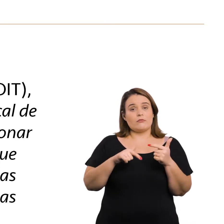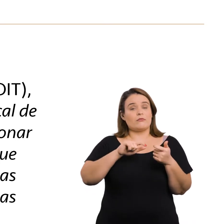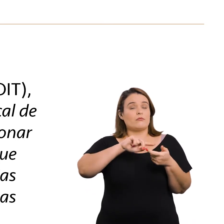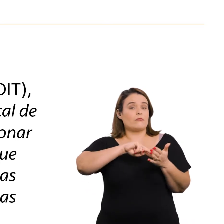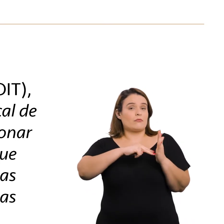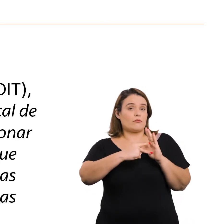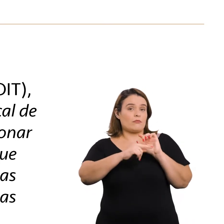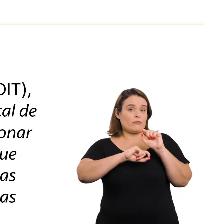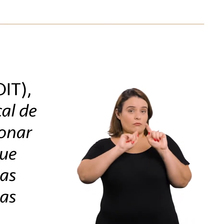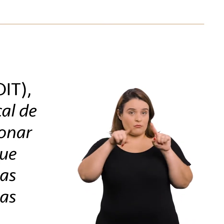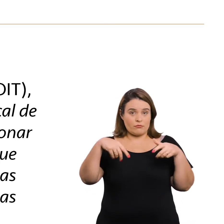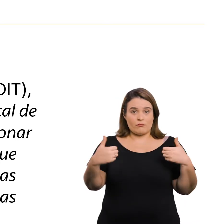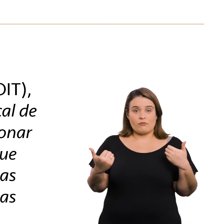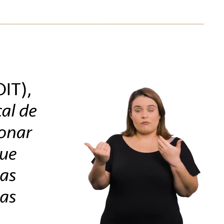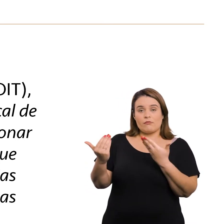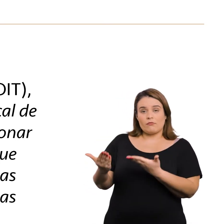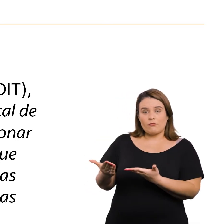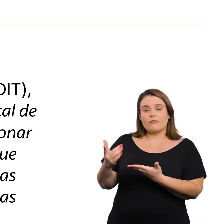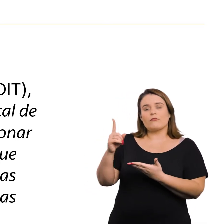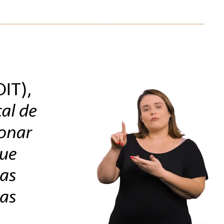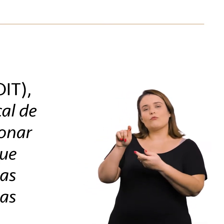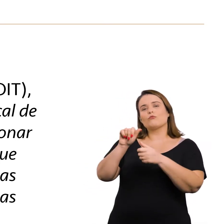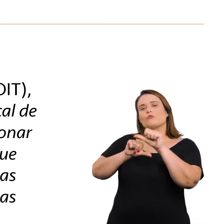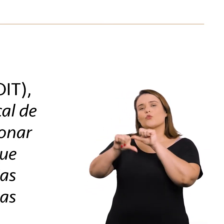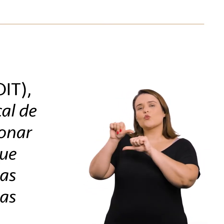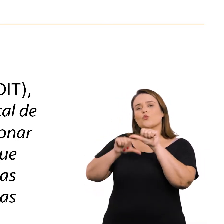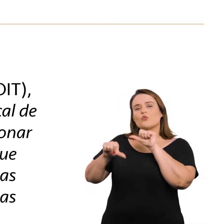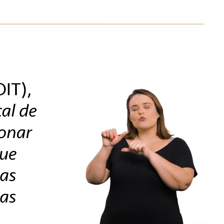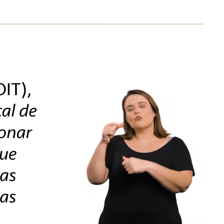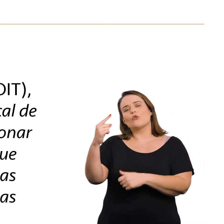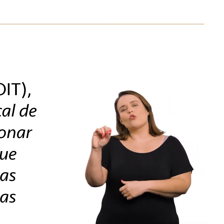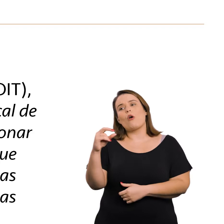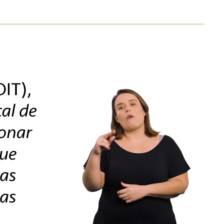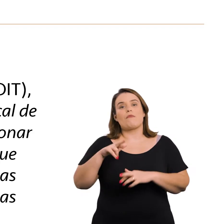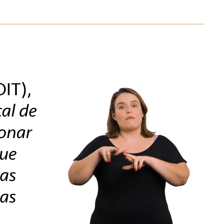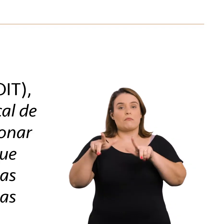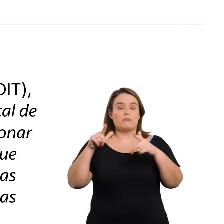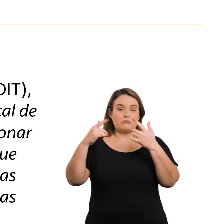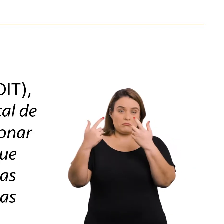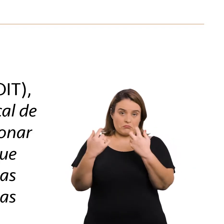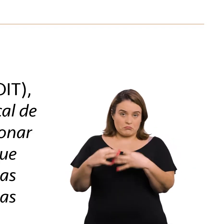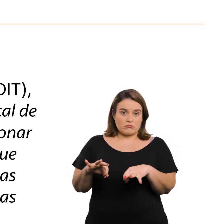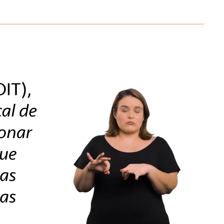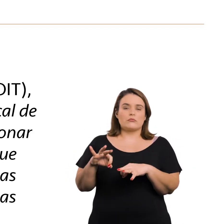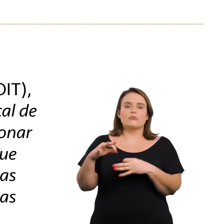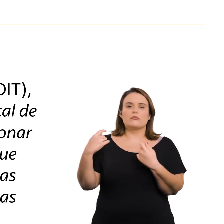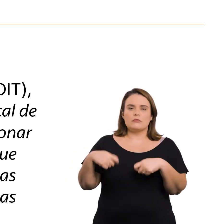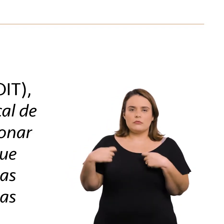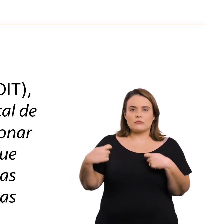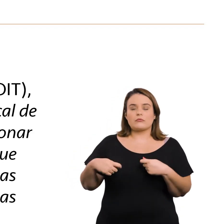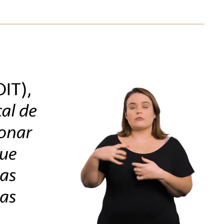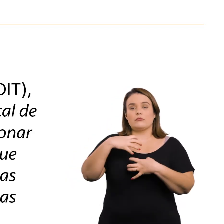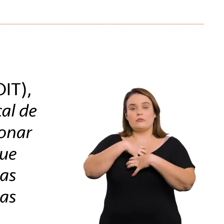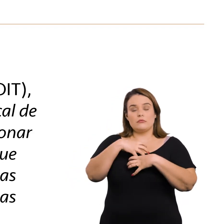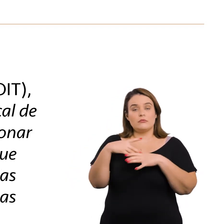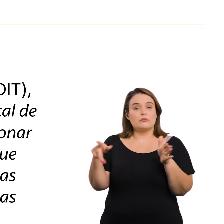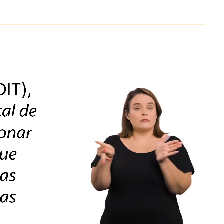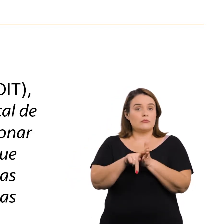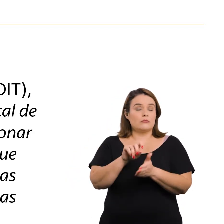trabalho significam proporcionar uma ou mais modificações que sejam adequadas e necessárias